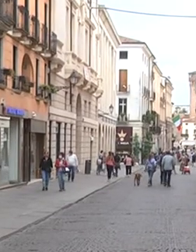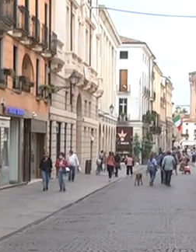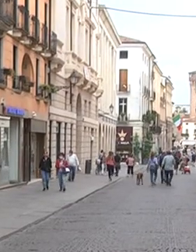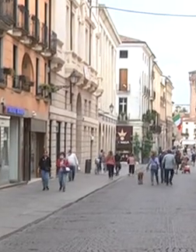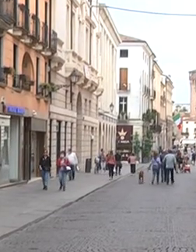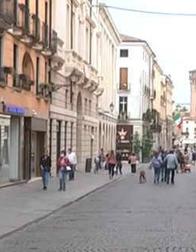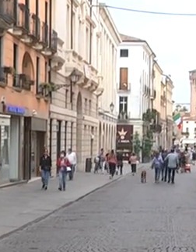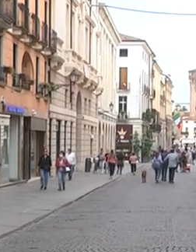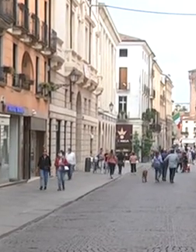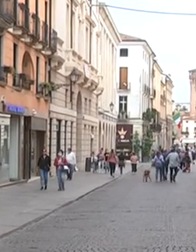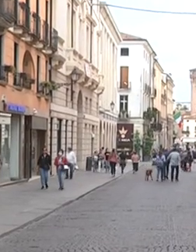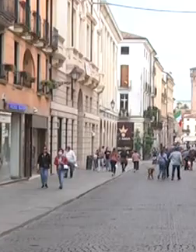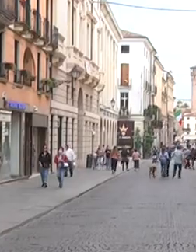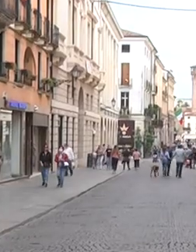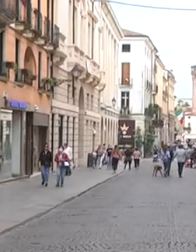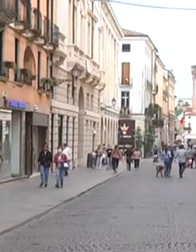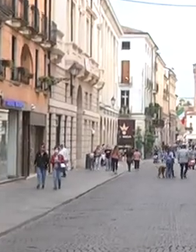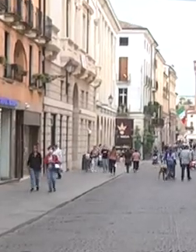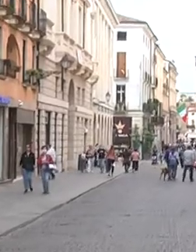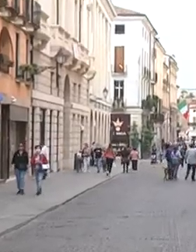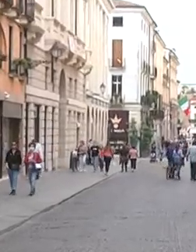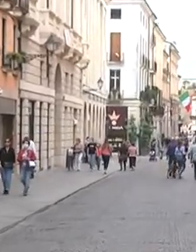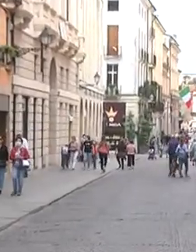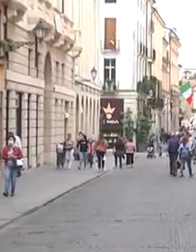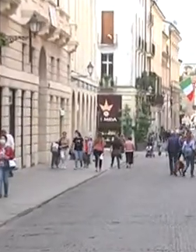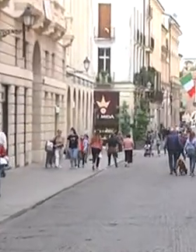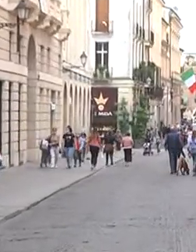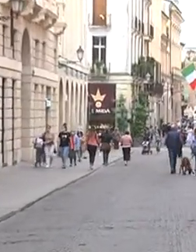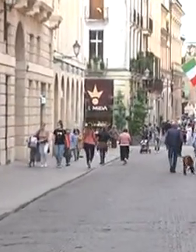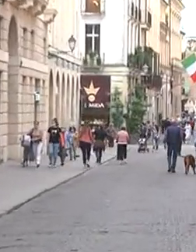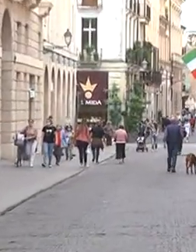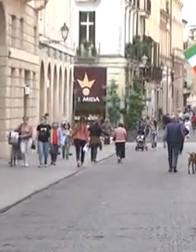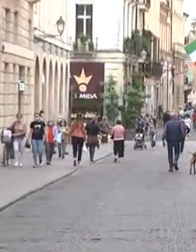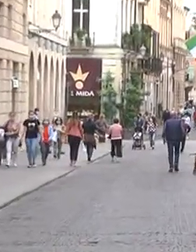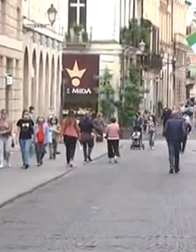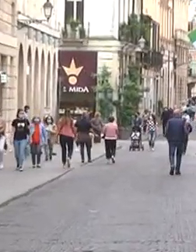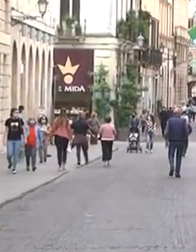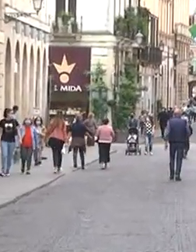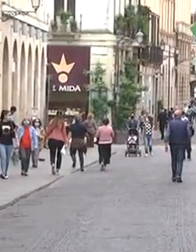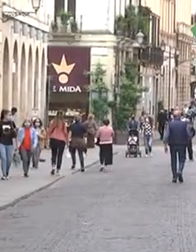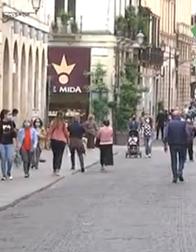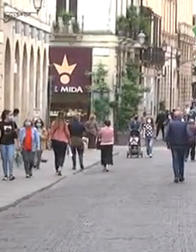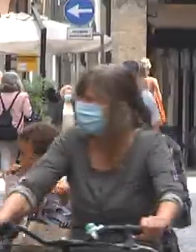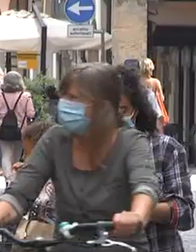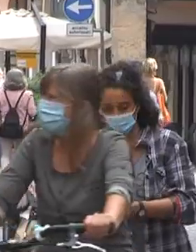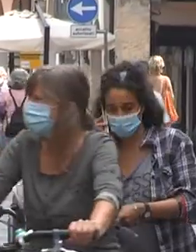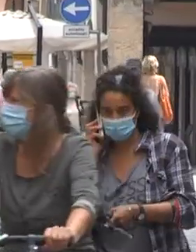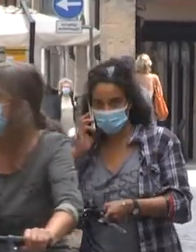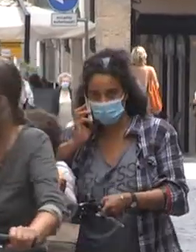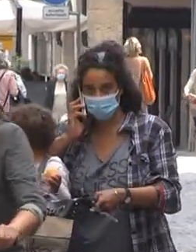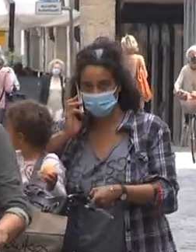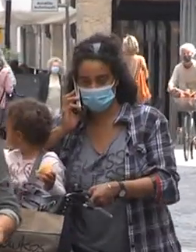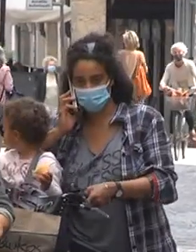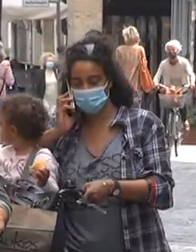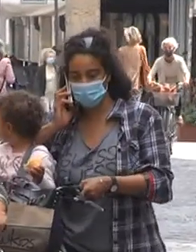è da cancellare pensieri e parole di luca zaia che annuncia che la zona bianca è ormai un approdo vicino per il veneto che naviga